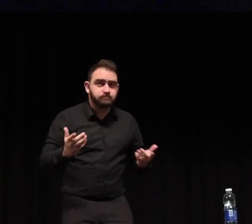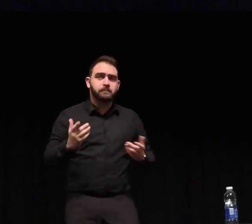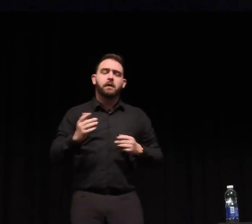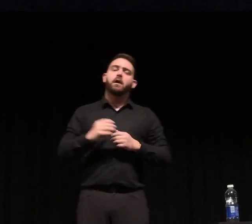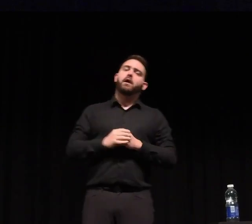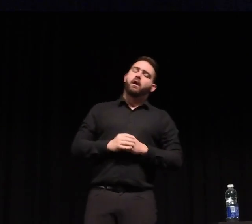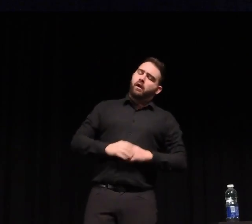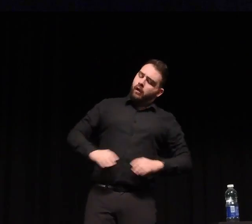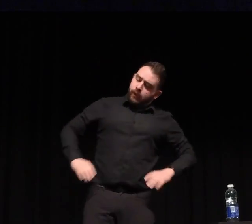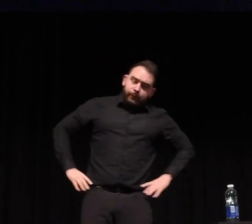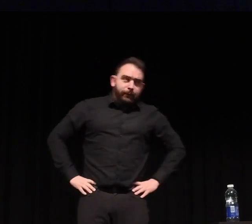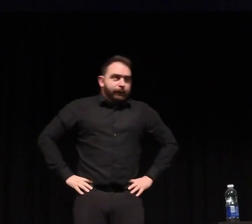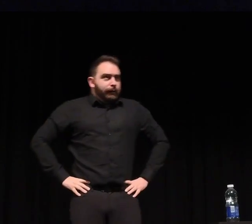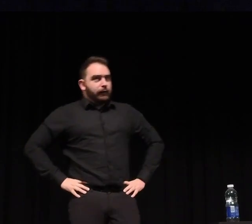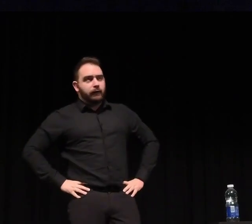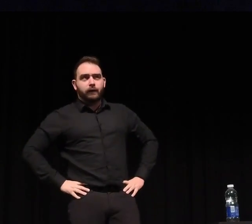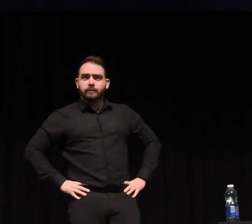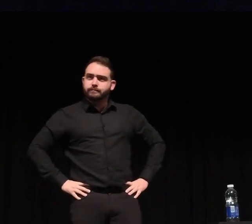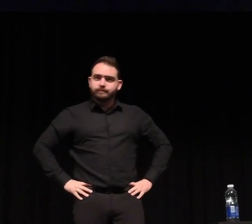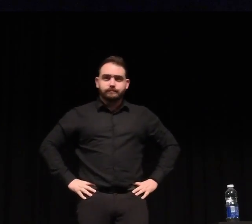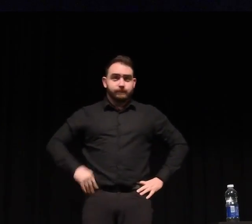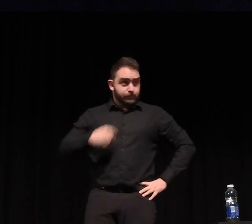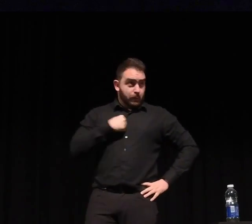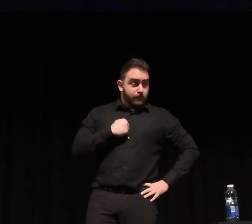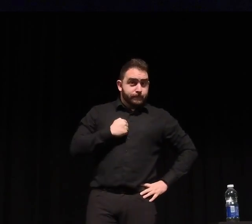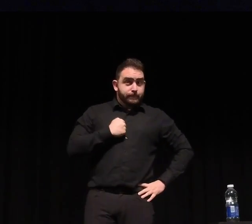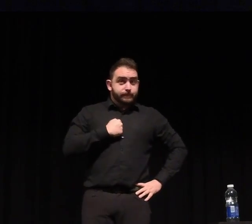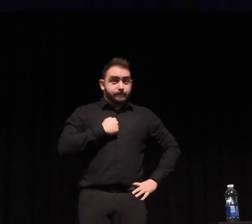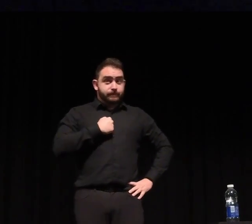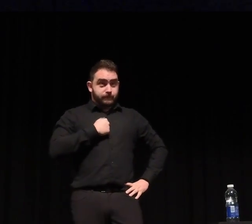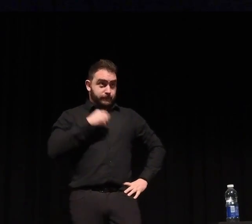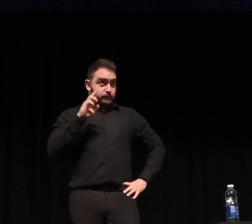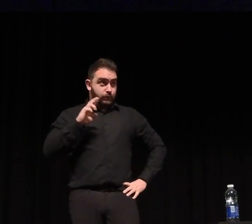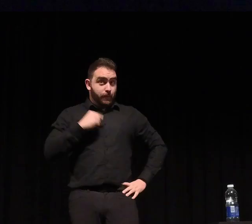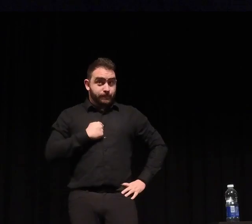dire, mesdames et messieurs, que moi, Daniel Richer dit la flèche,